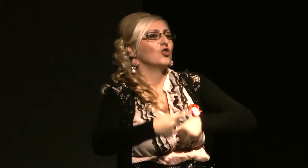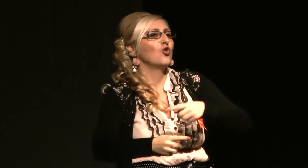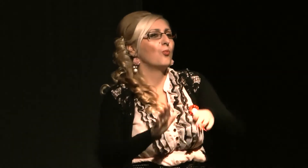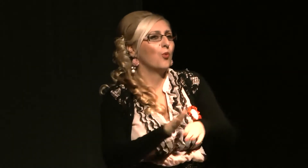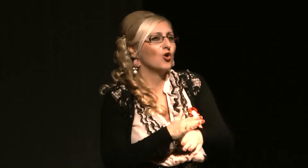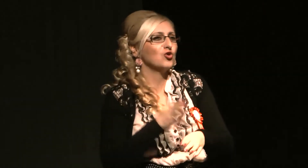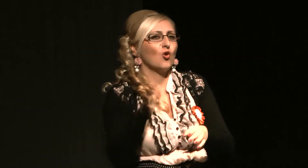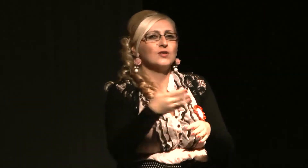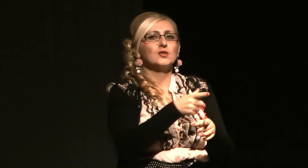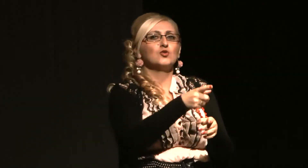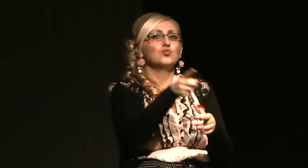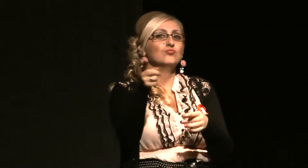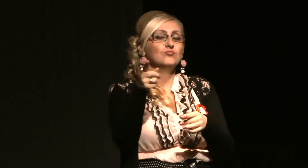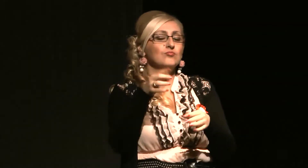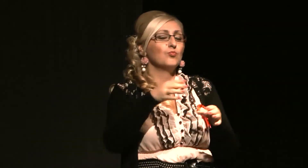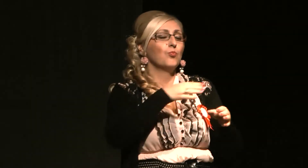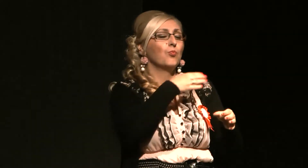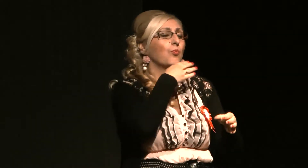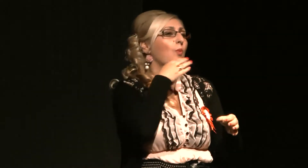uvek učili da čitaju i da pišu.